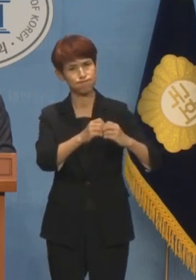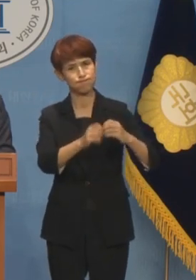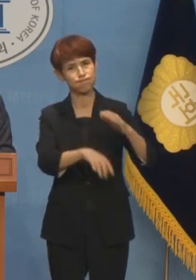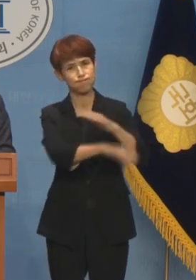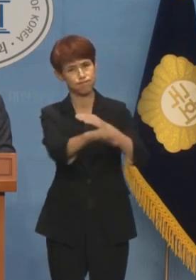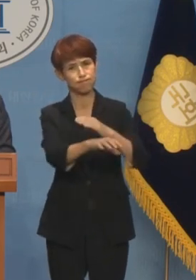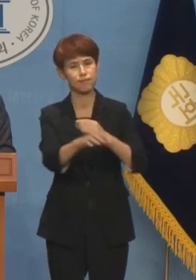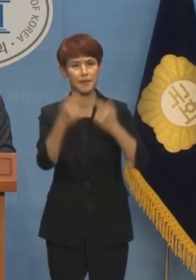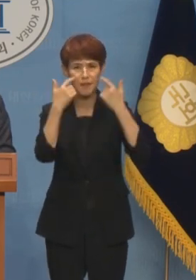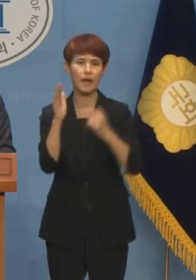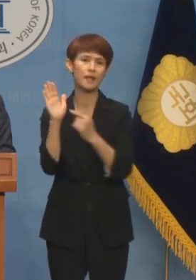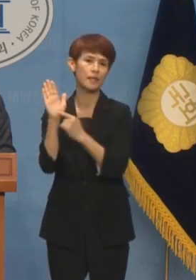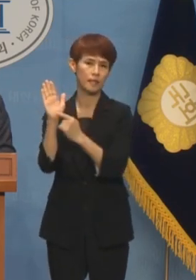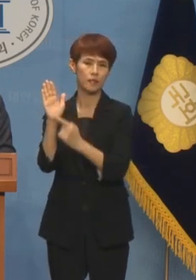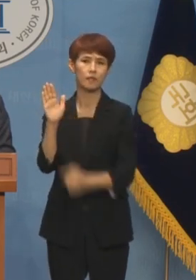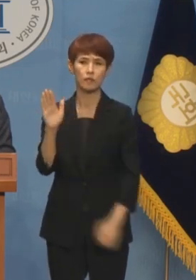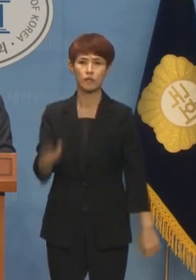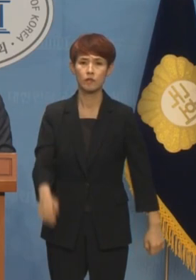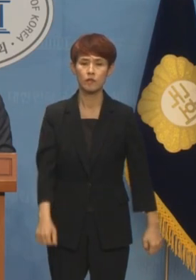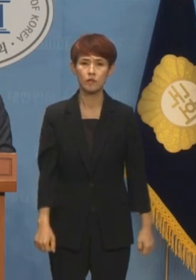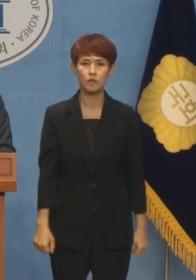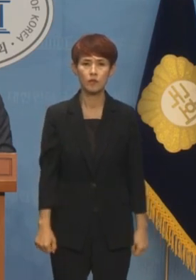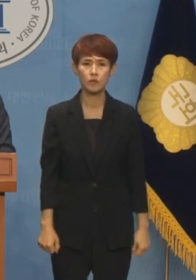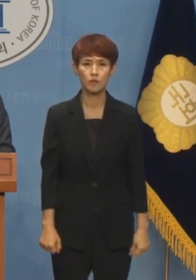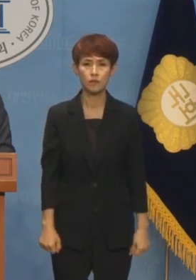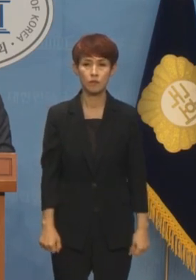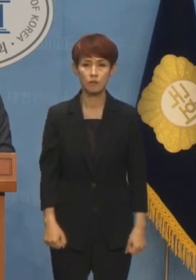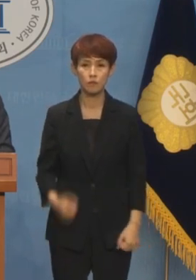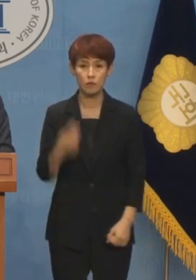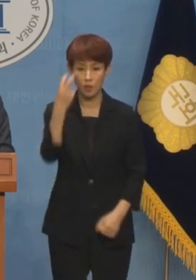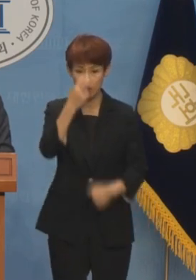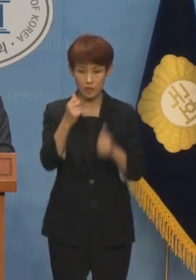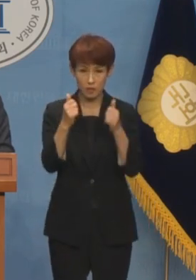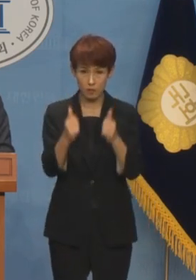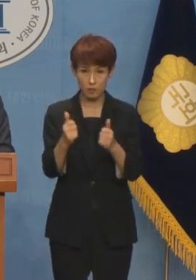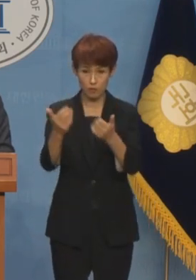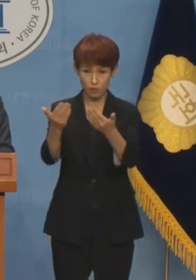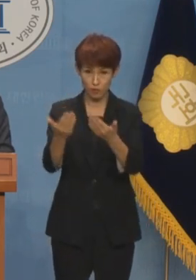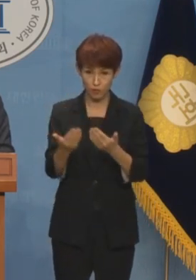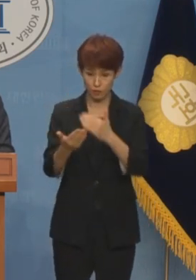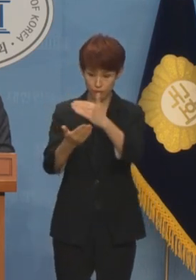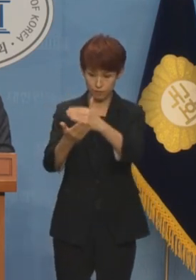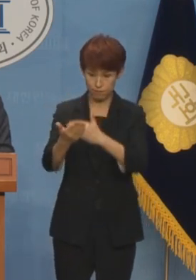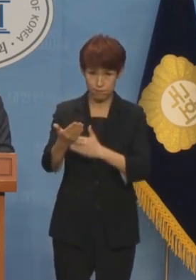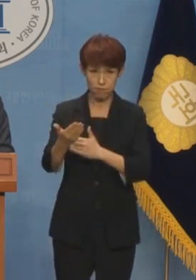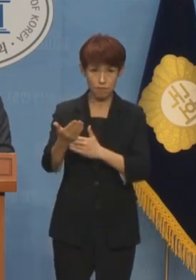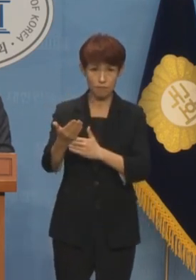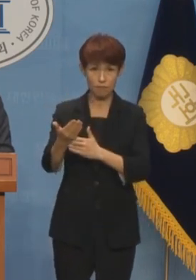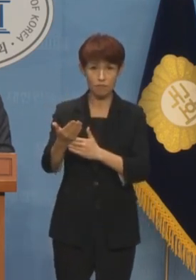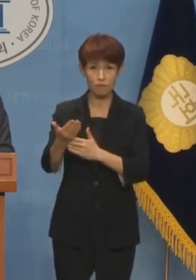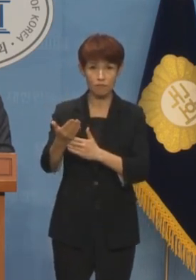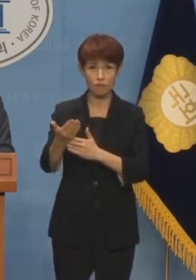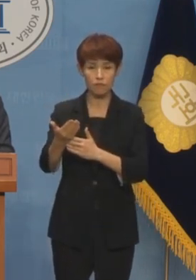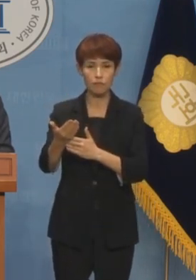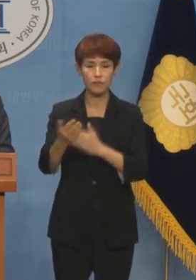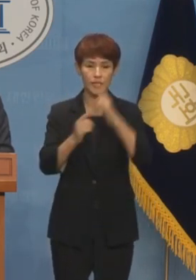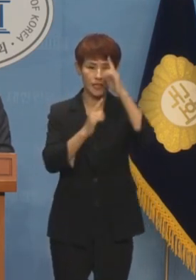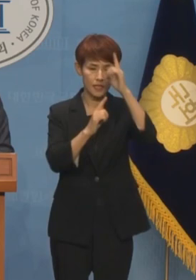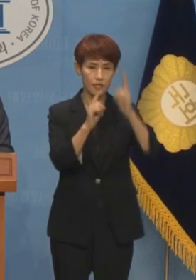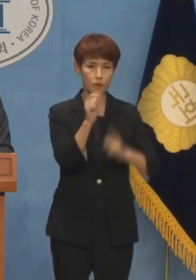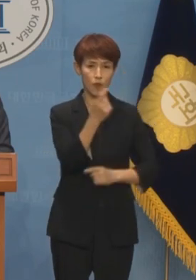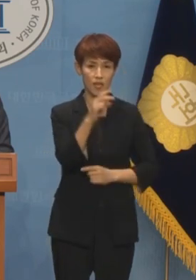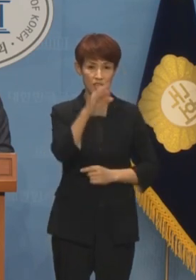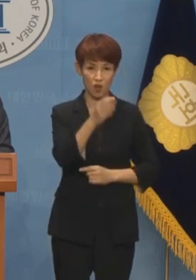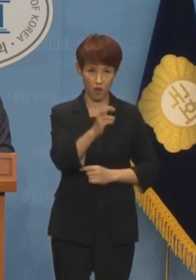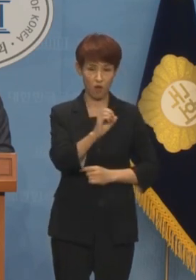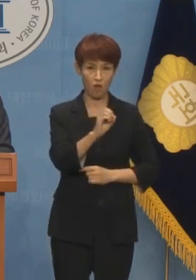것인지를 여실히 증명되고 있습니다. 검찰 측이 제시한 출정일지 등 자료에 따르면 이화영 전